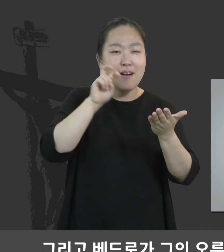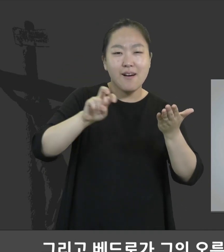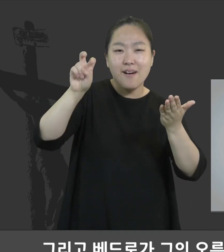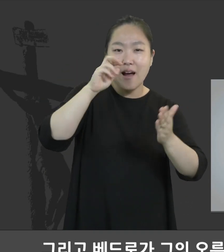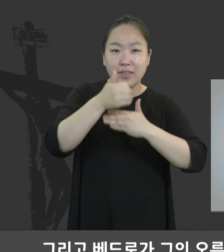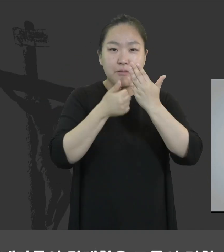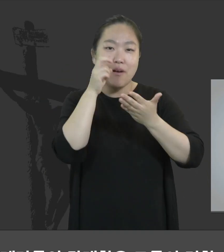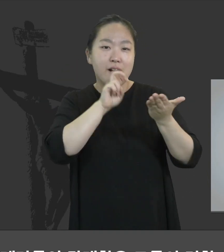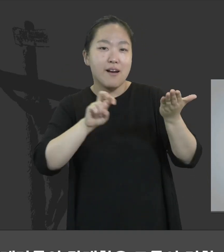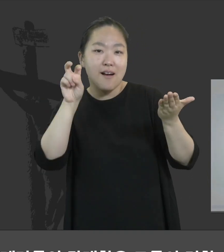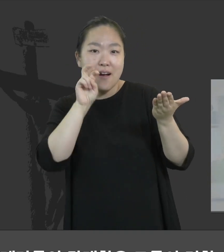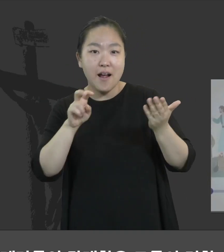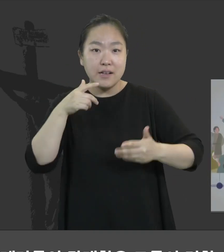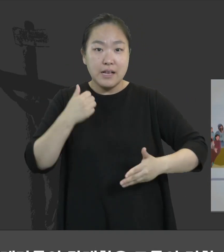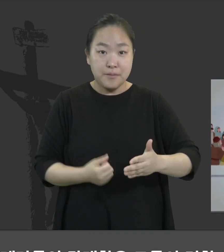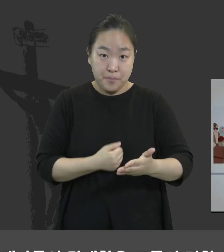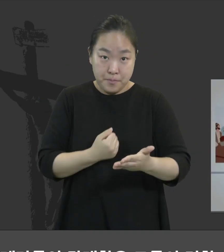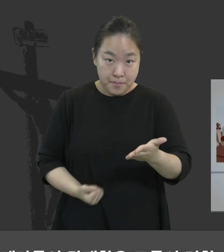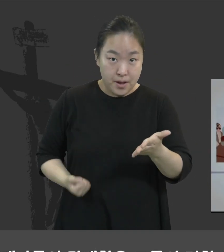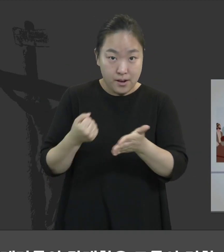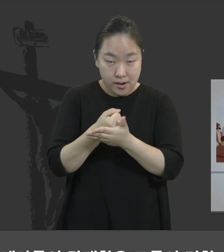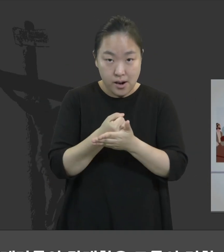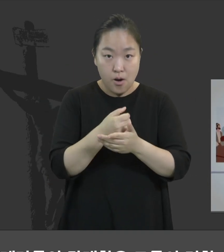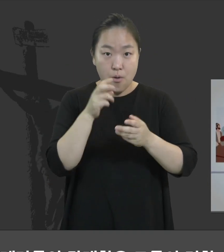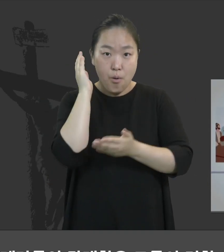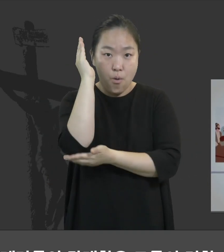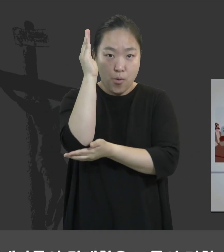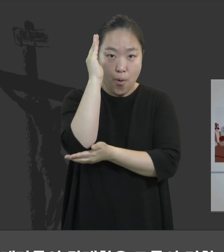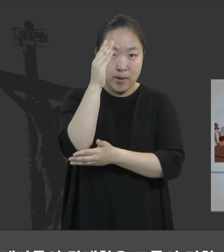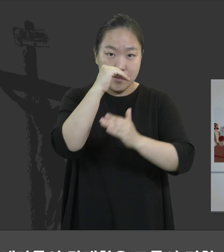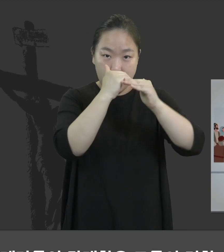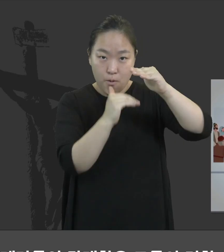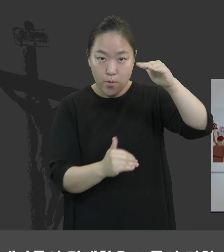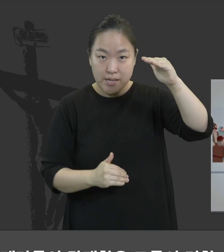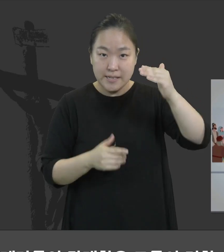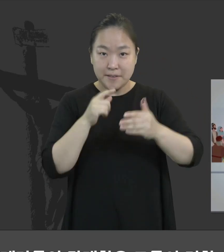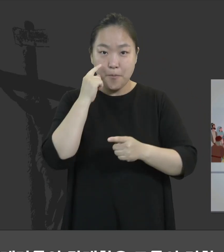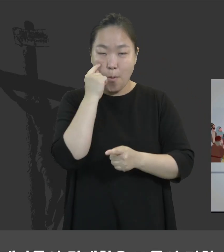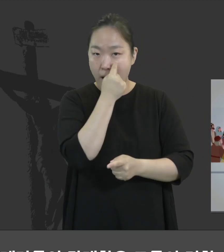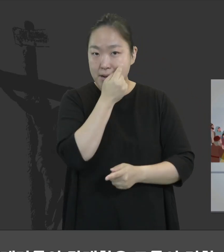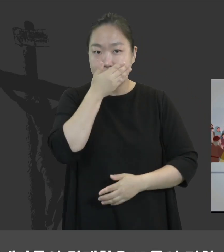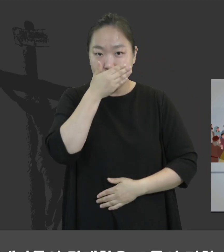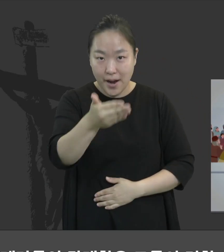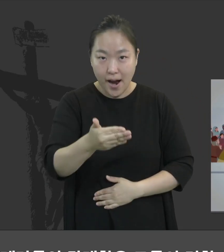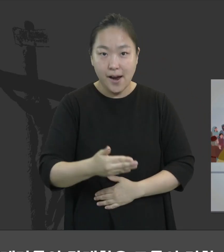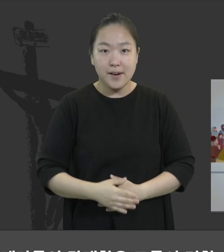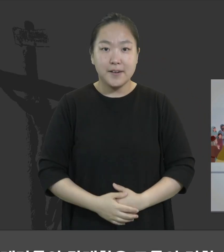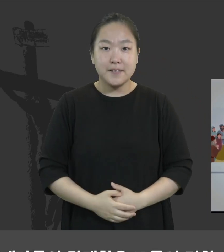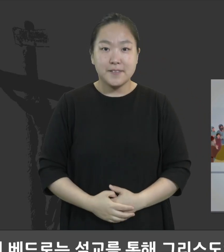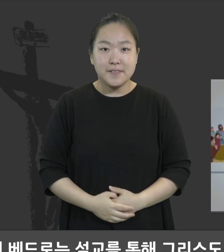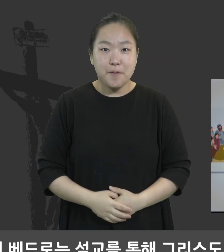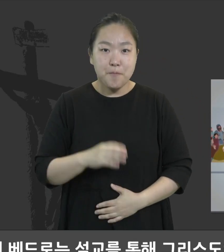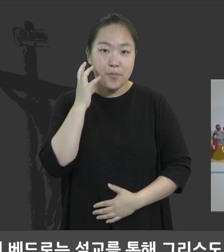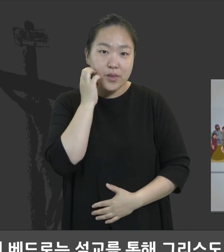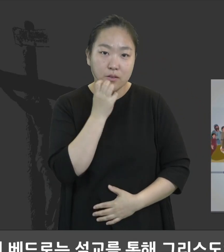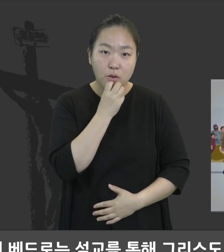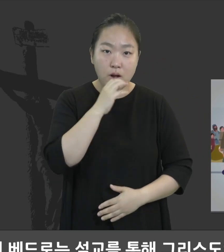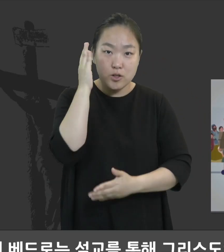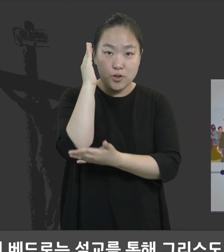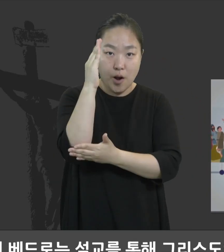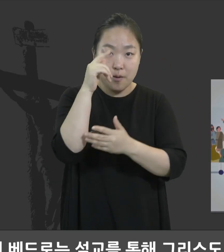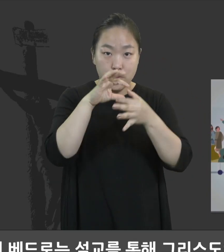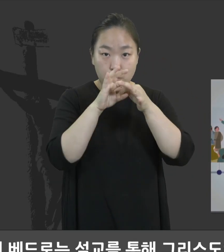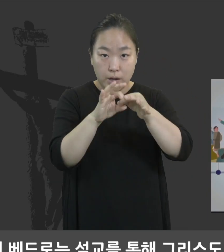찬양합니다. 제자들의 담대함은 그들이 전한 설교에서도 잘 나타납니다. 특히